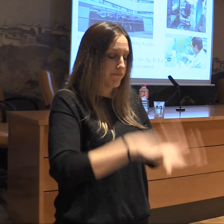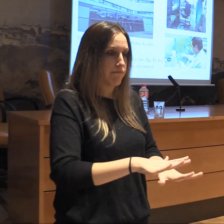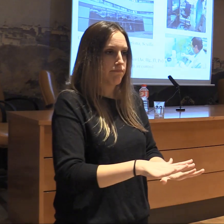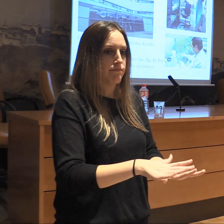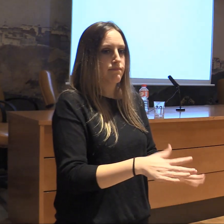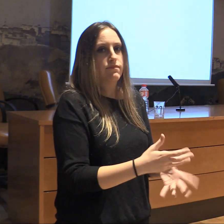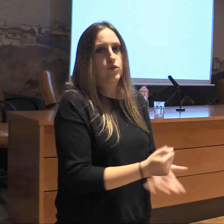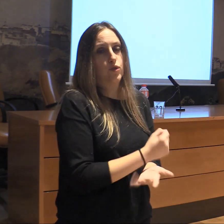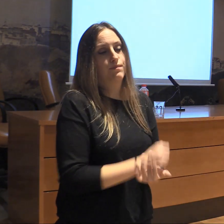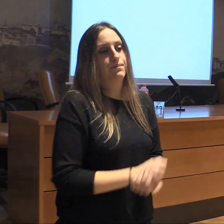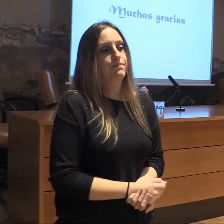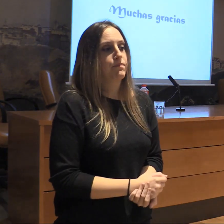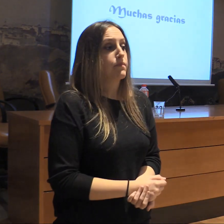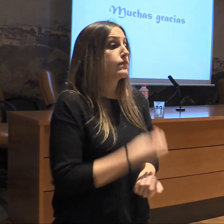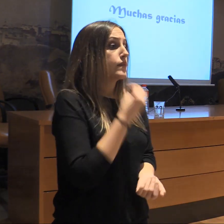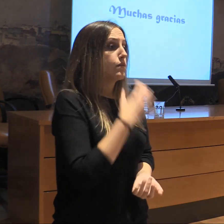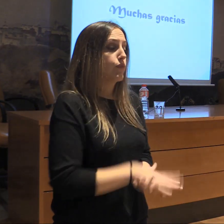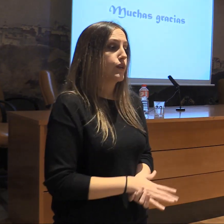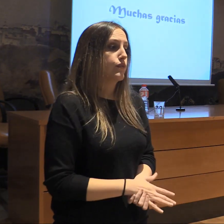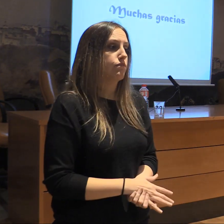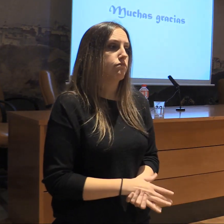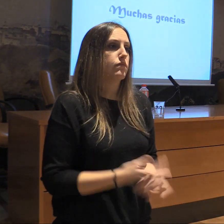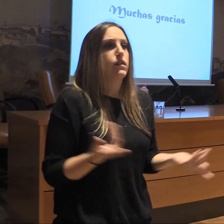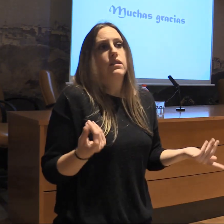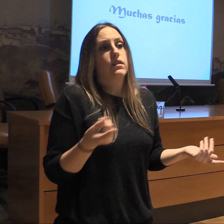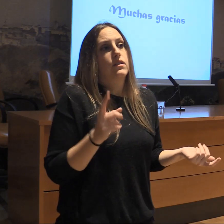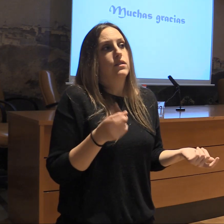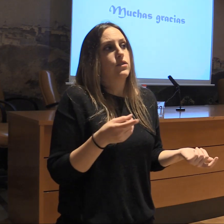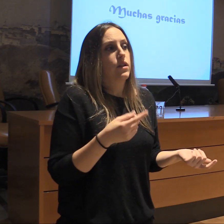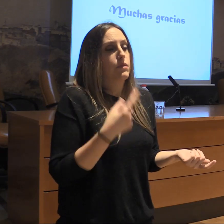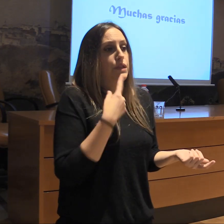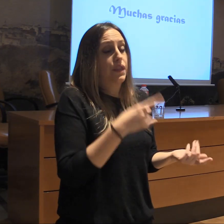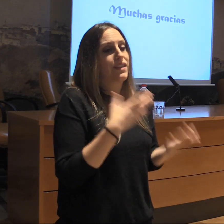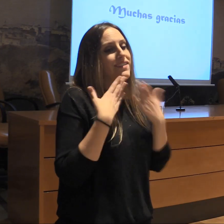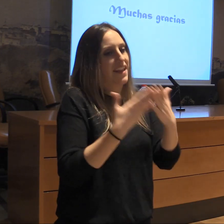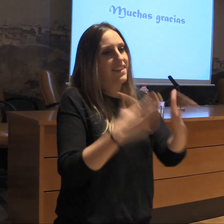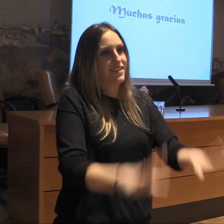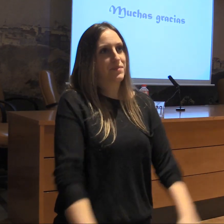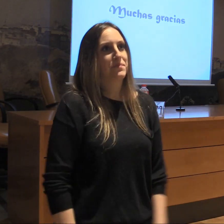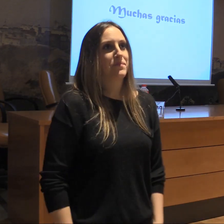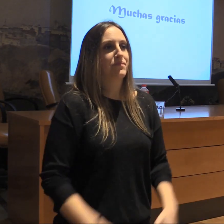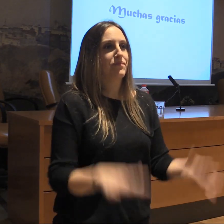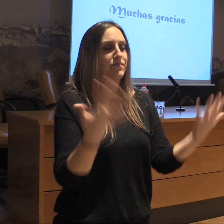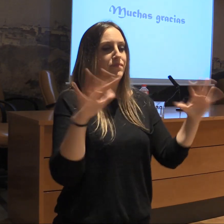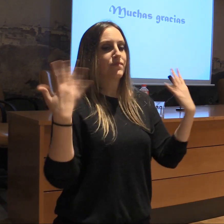a un crimen. Y bueno, solamente me queda darles las gracias.